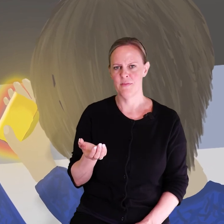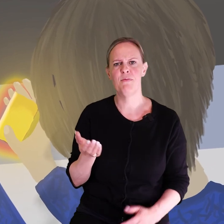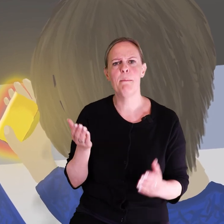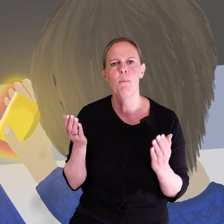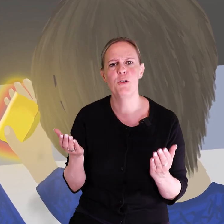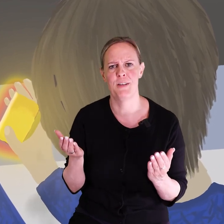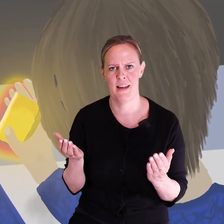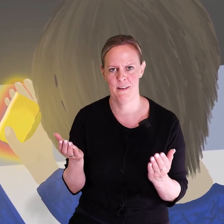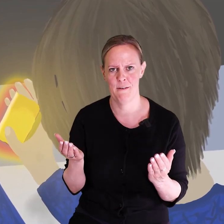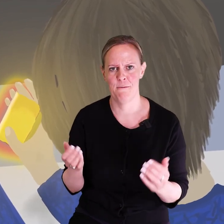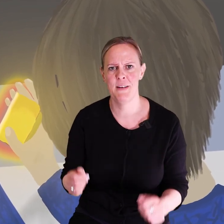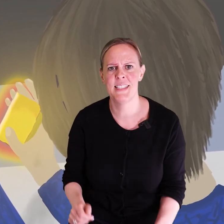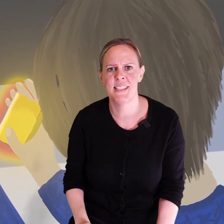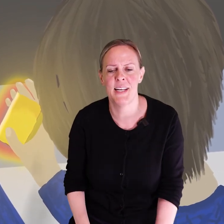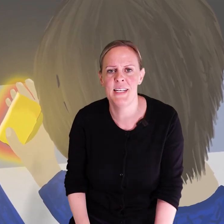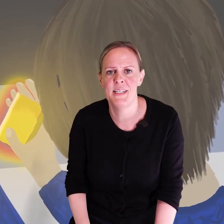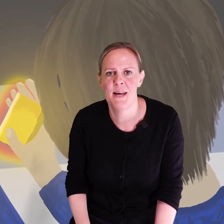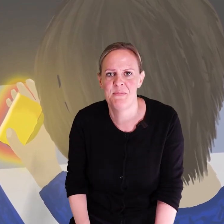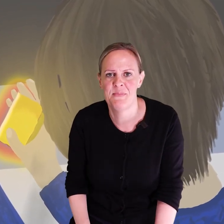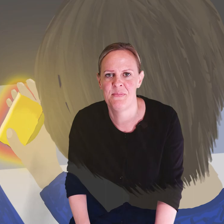Vad månne finns där inne?